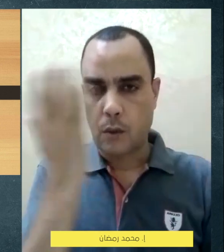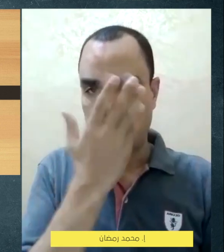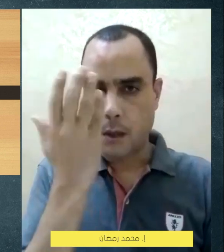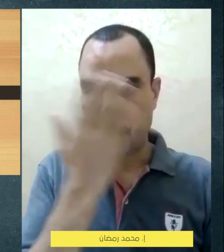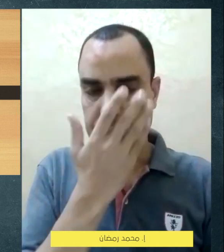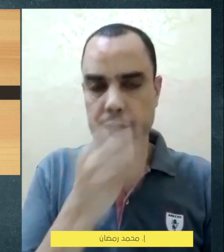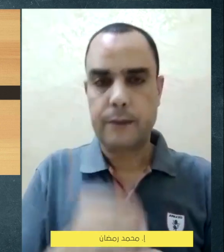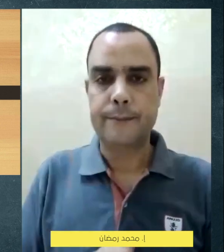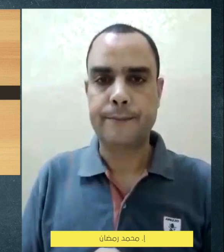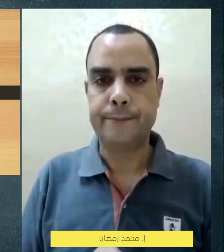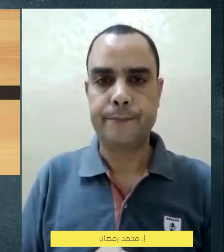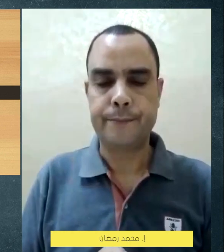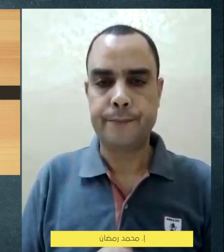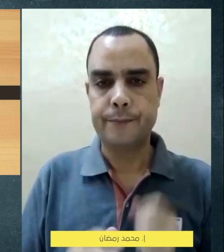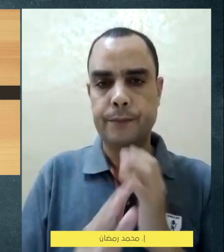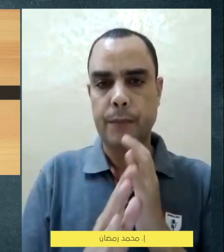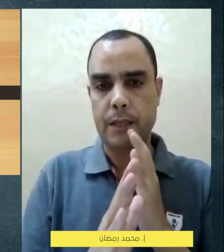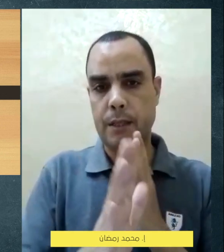طلاب